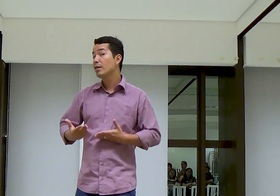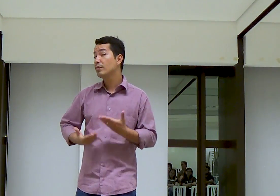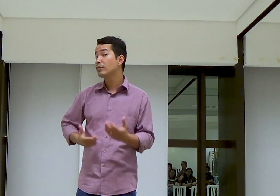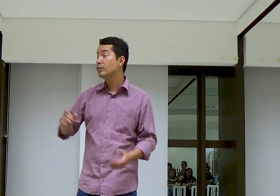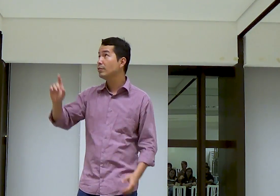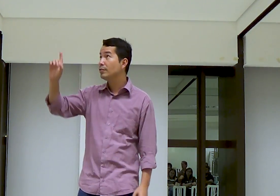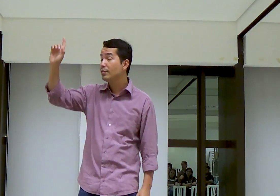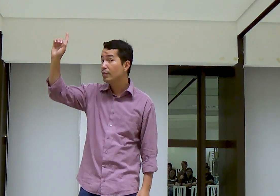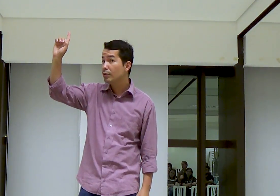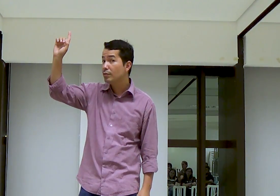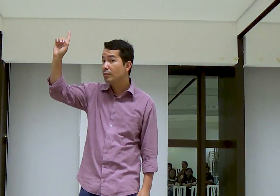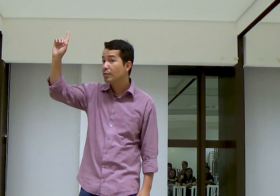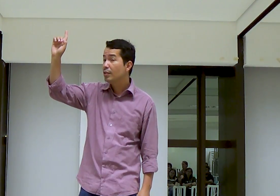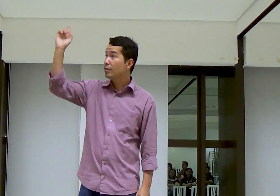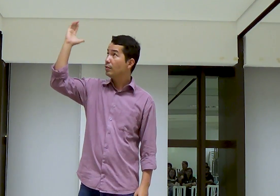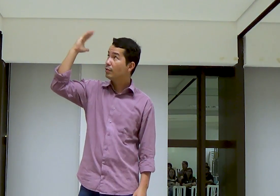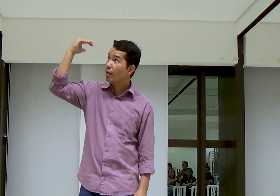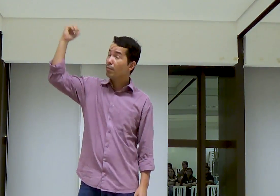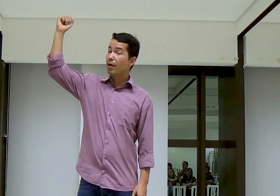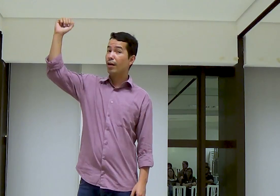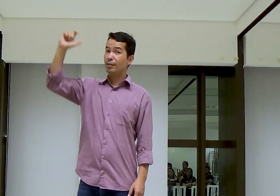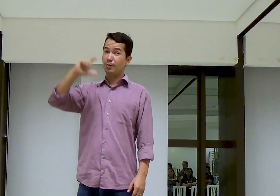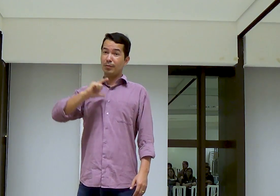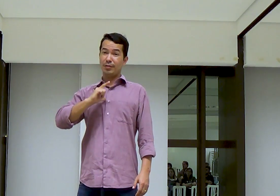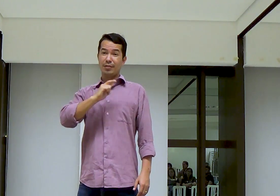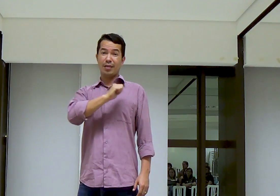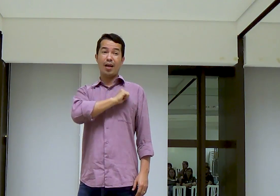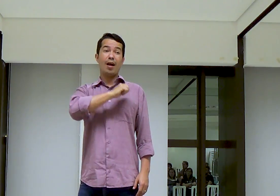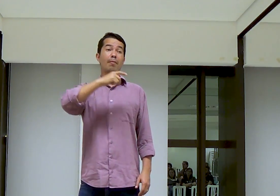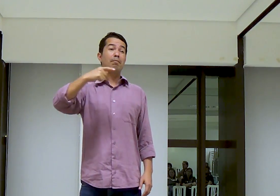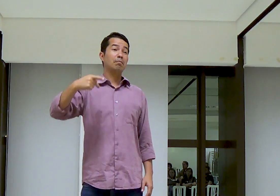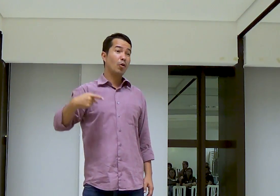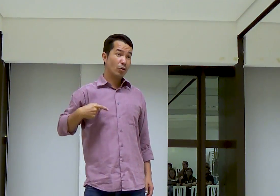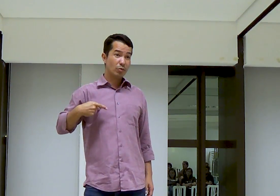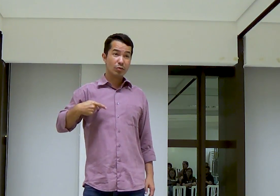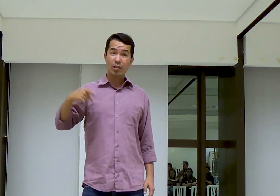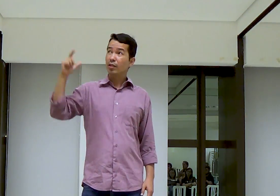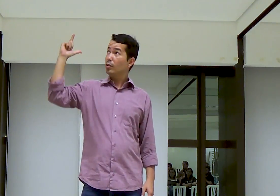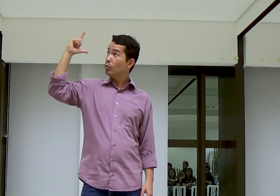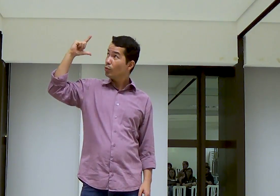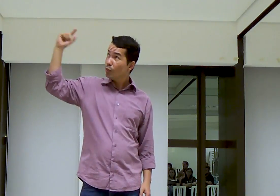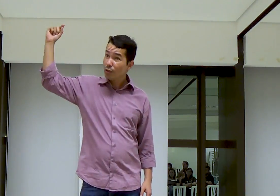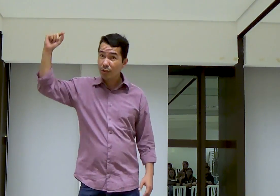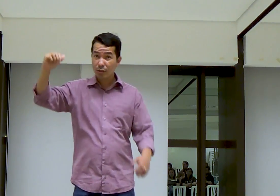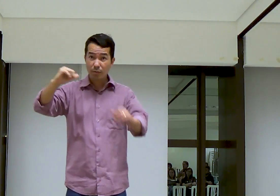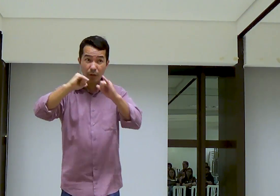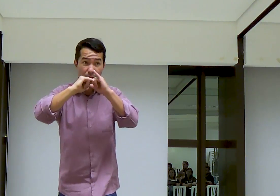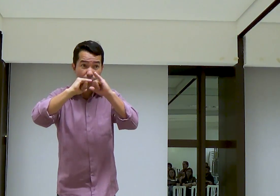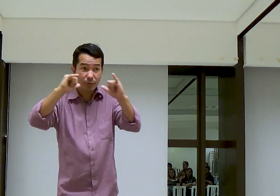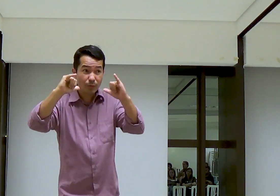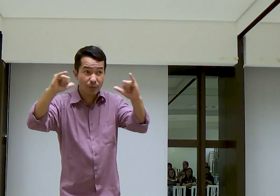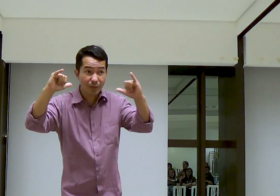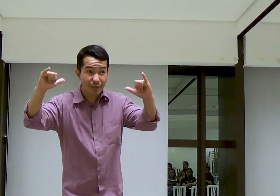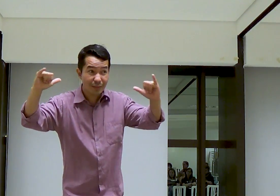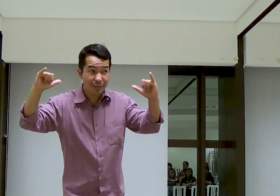fala o quê? Servo de Deus, chamado. Apóstolo, chamado, escolhido